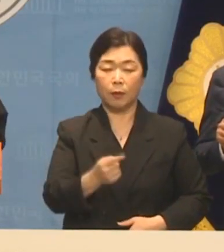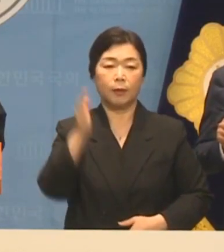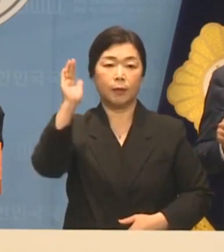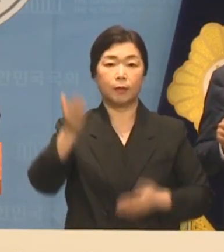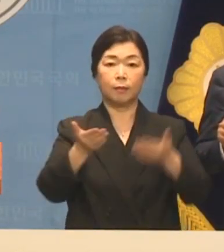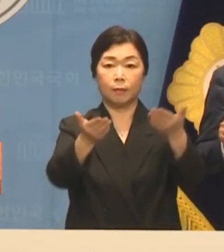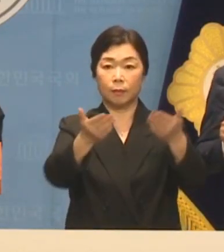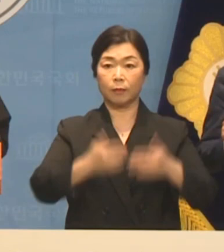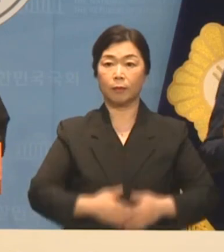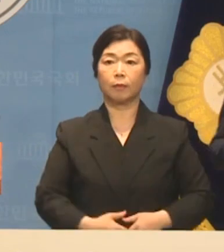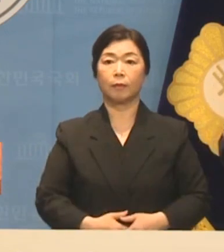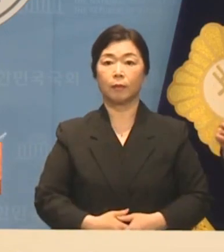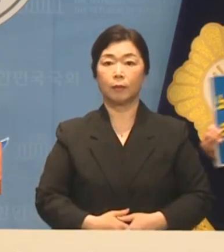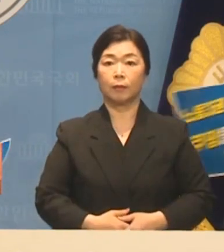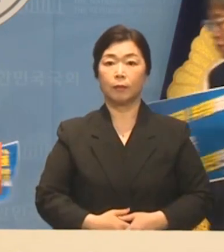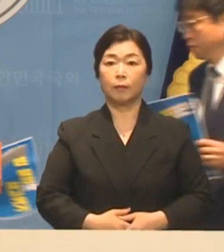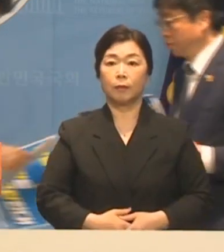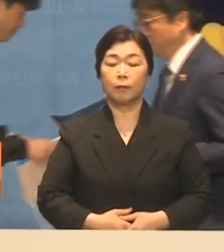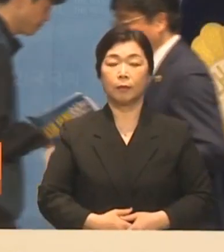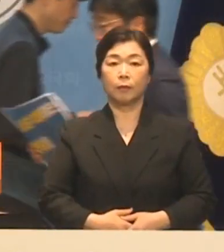청해 듣도록 하겠습니다.